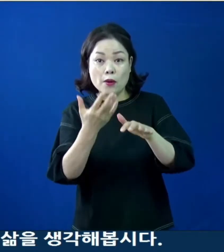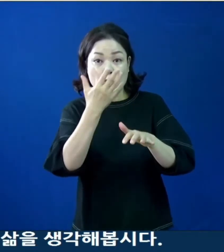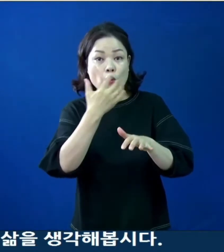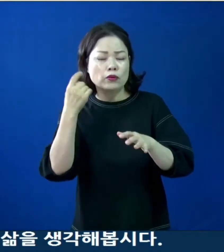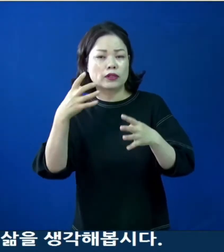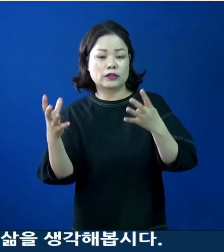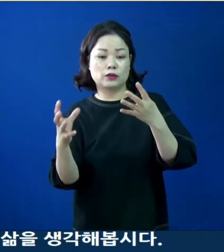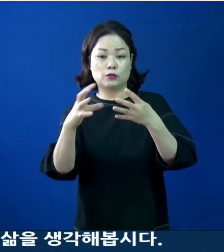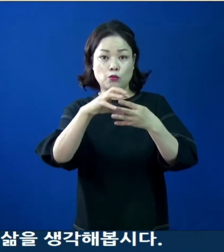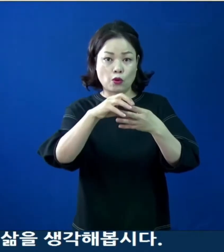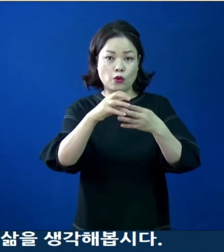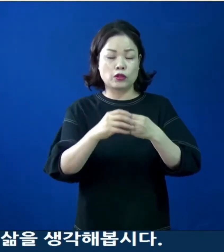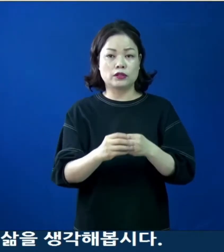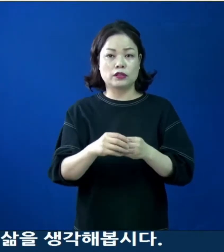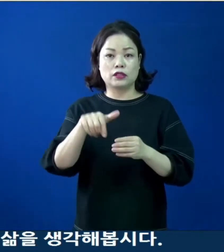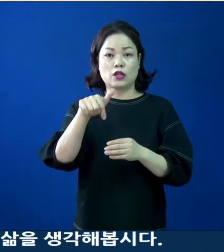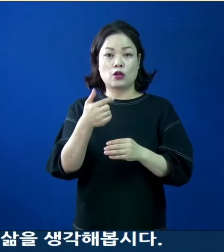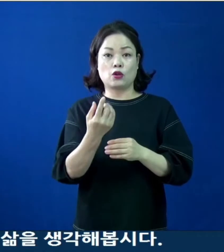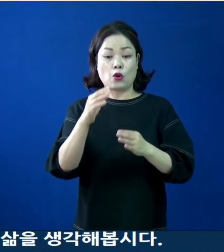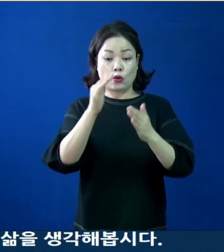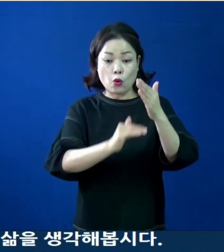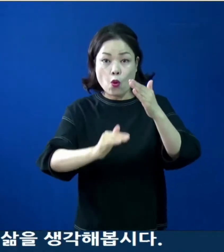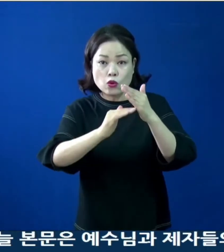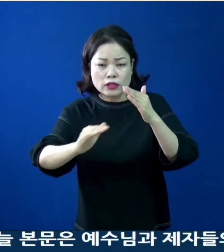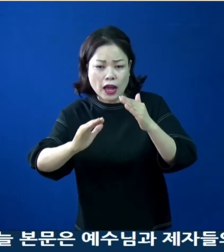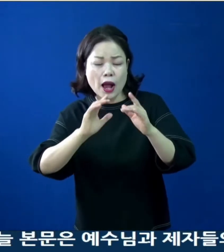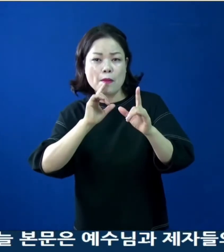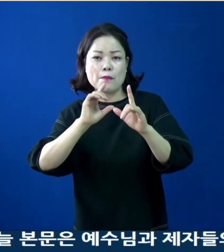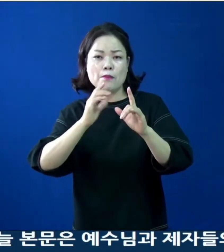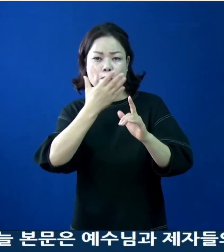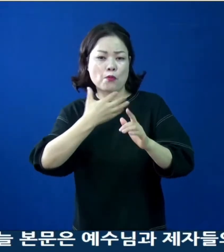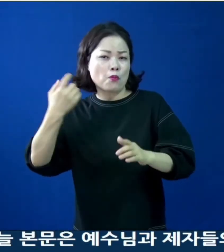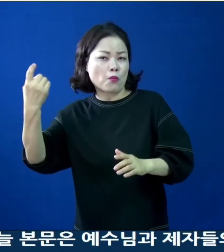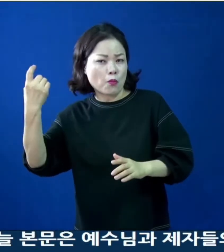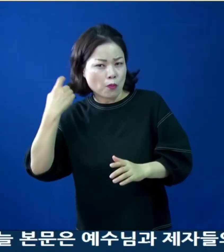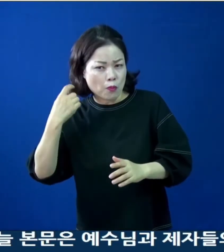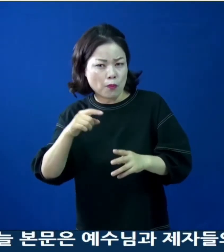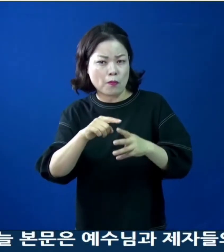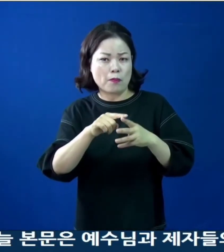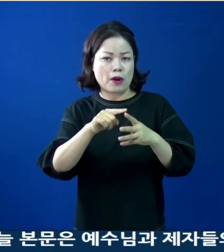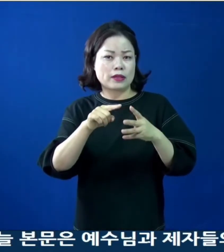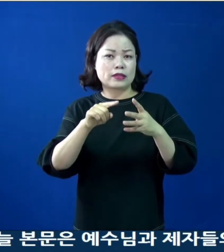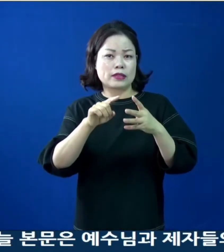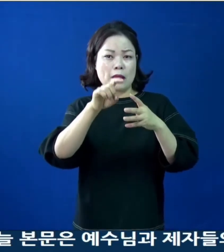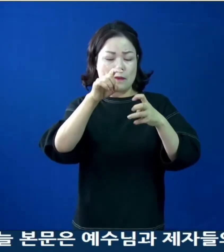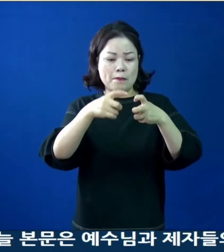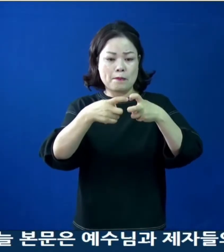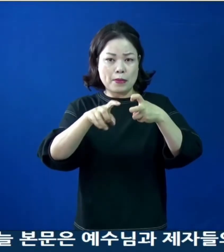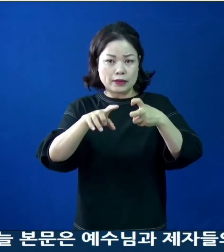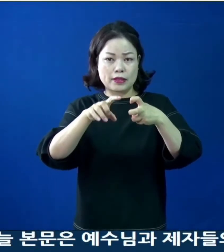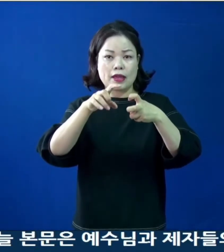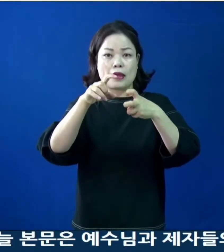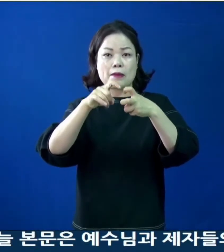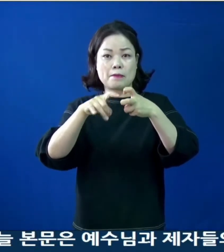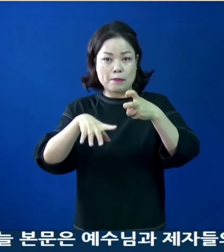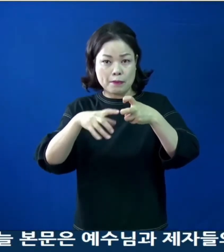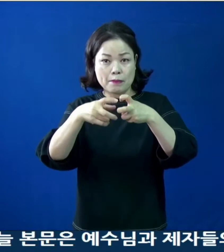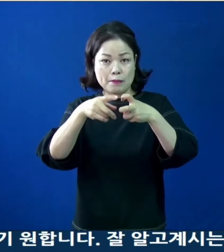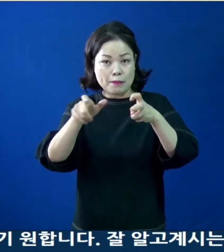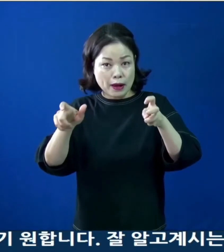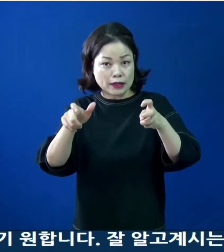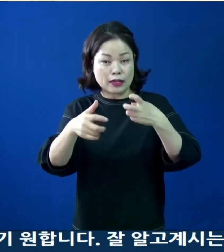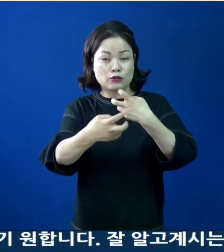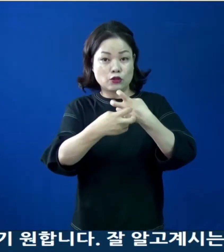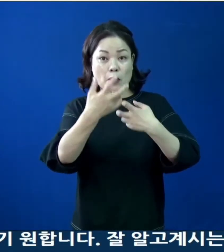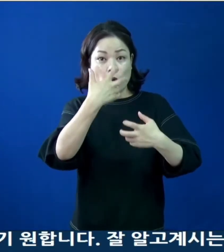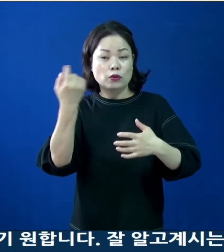그런데 공관복음이라는 것에 포함이 되면 마태, 마가, 누가까지만입니다. 요한복음은 예수님의 신성을 강조한